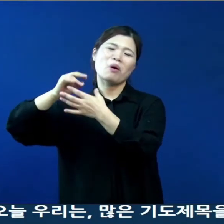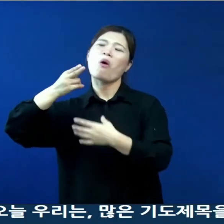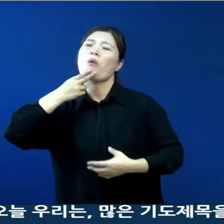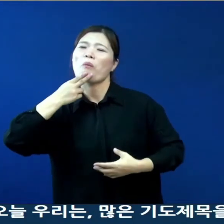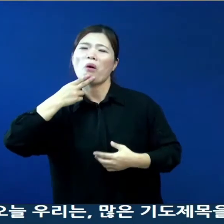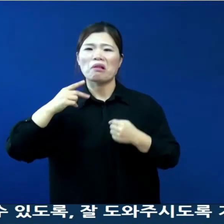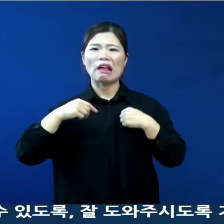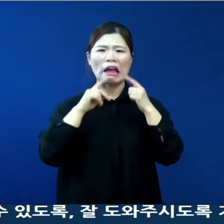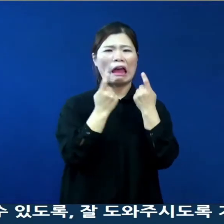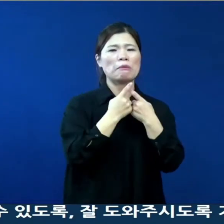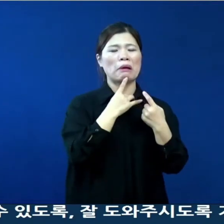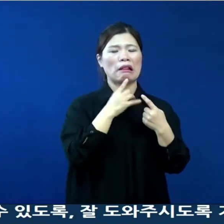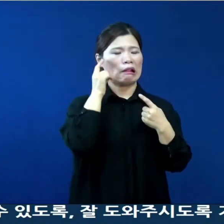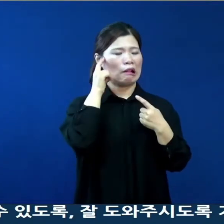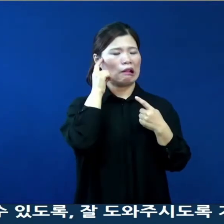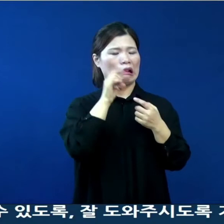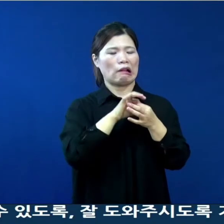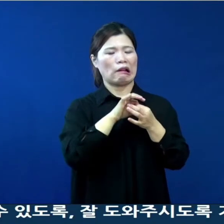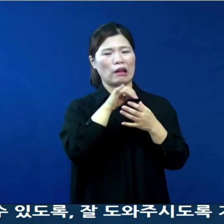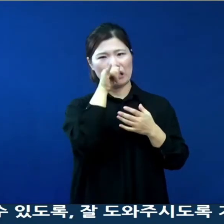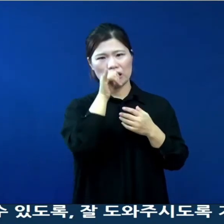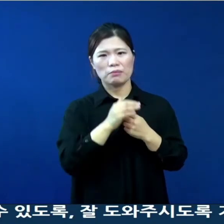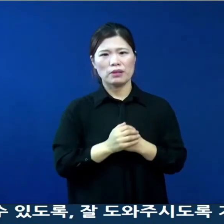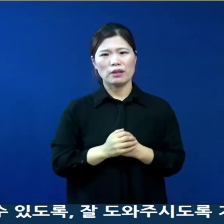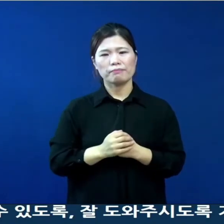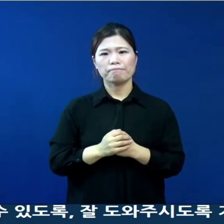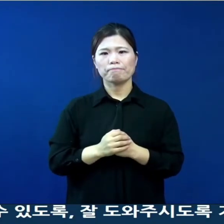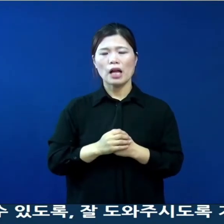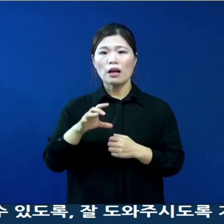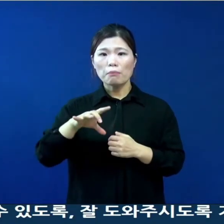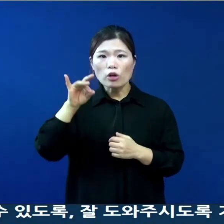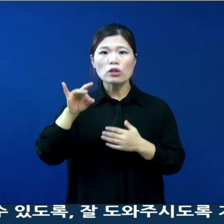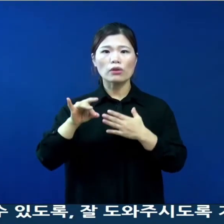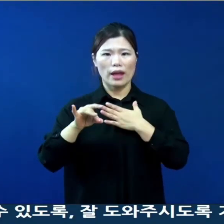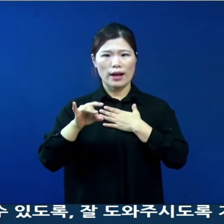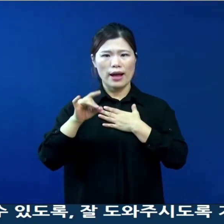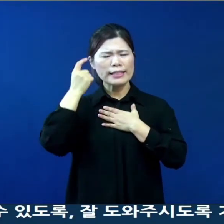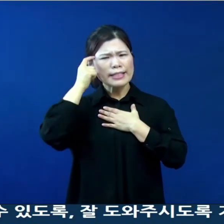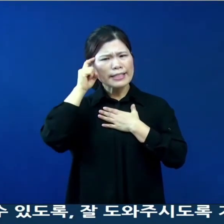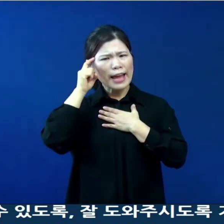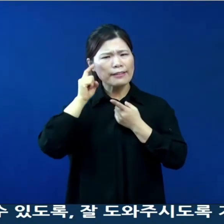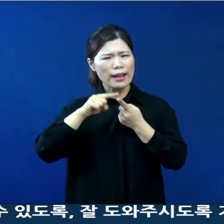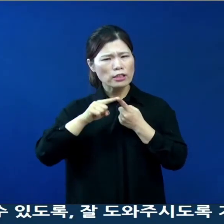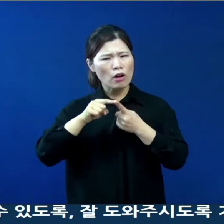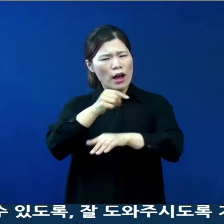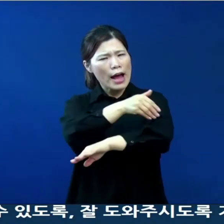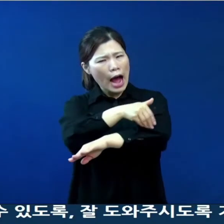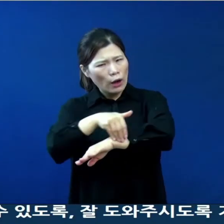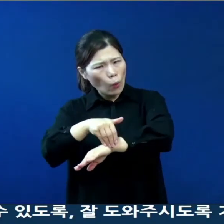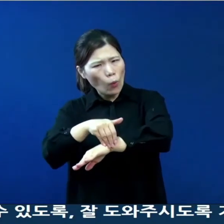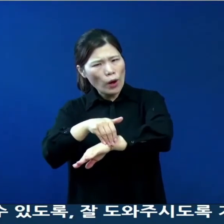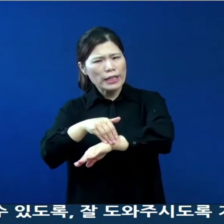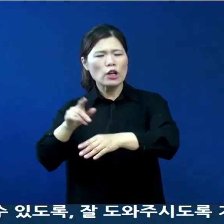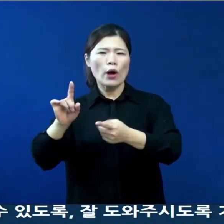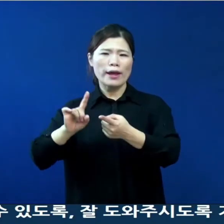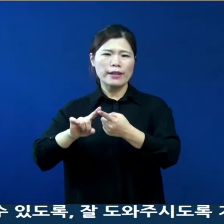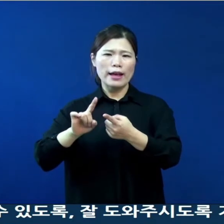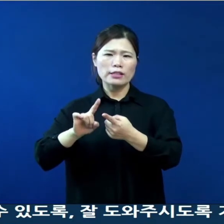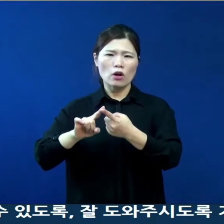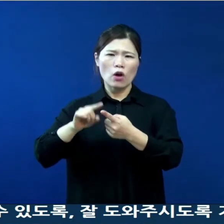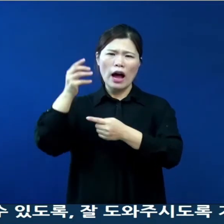여러분, 먼저 내가 뜻을 세우고 그것을 관철시키기 위해서 기도하는 것이